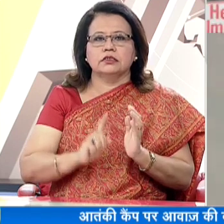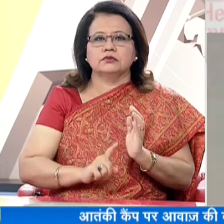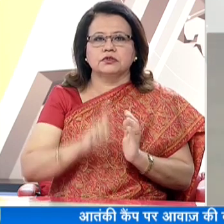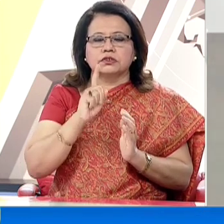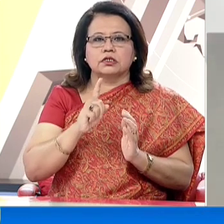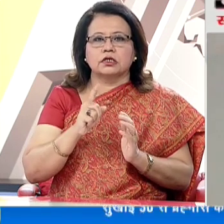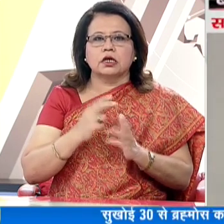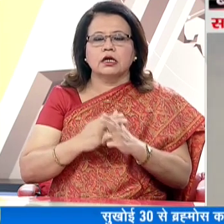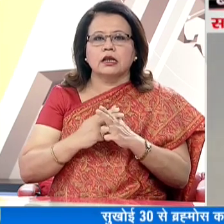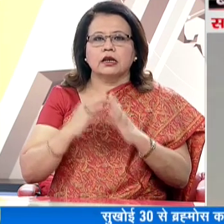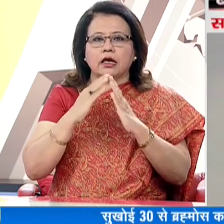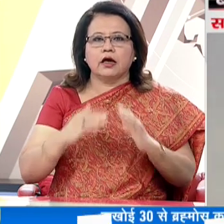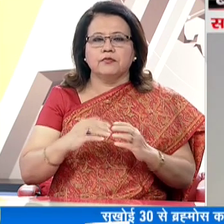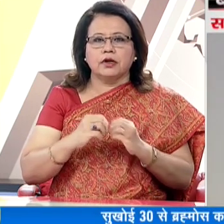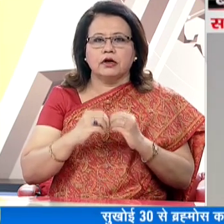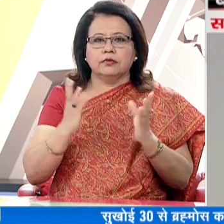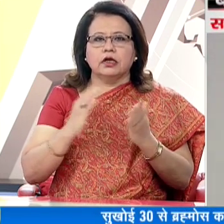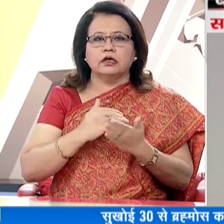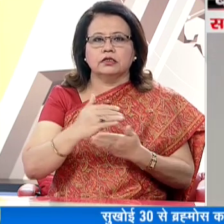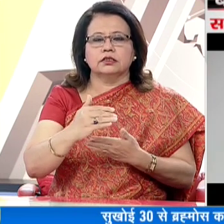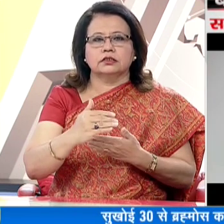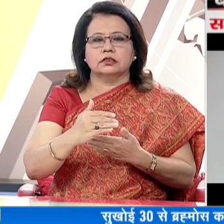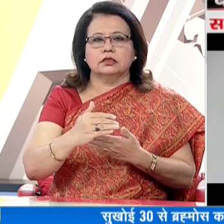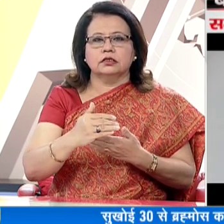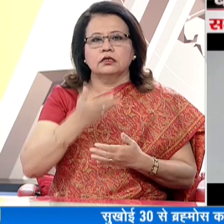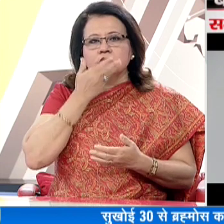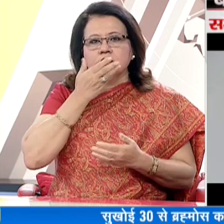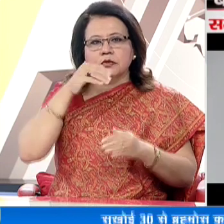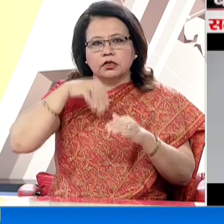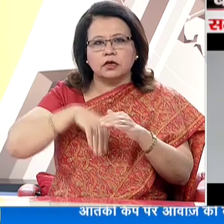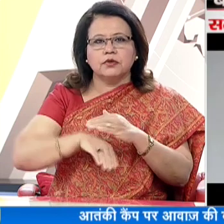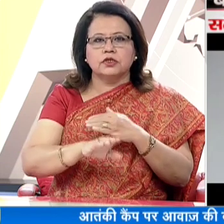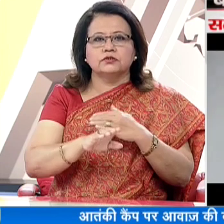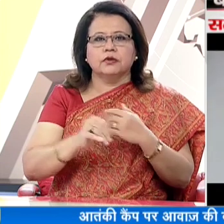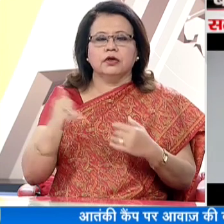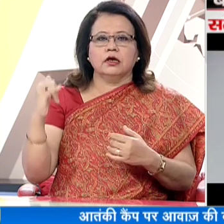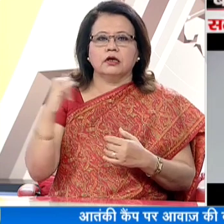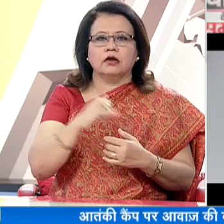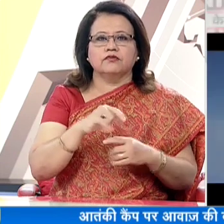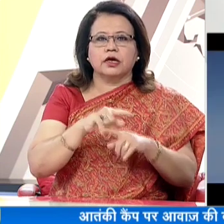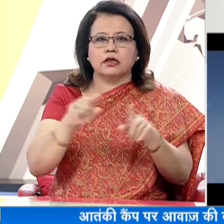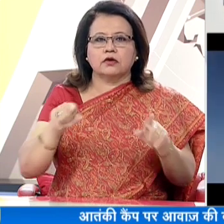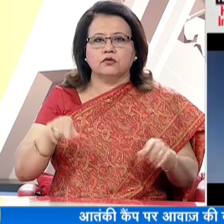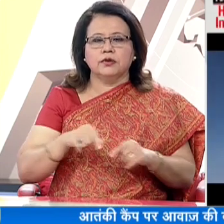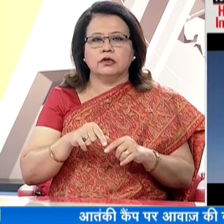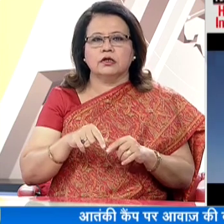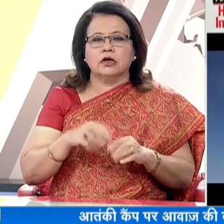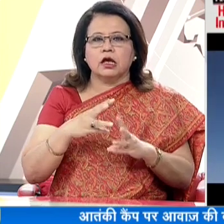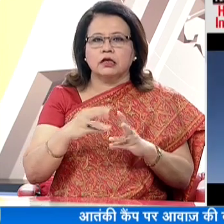से टेरर कैंप पर हमला किया जा सकता है। समंदर के बीच में एयरक्राफ्ट कैरियर को भी नष्ट किया